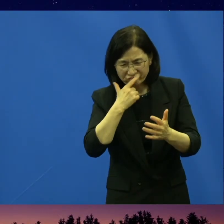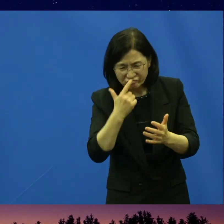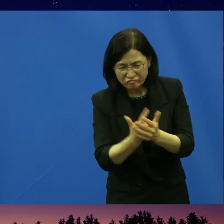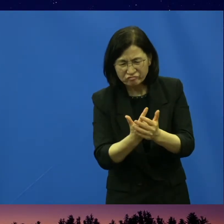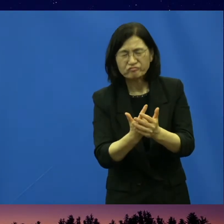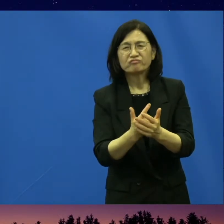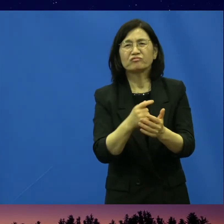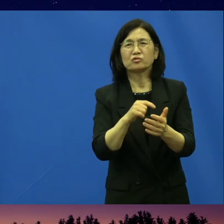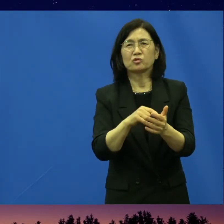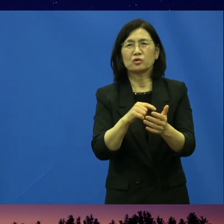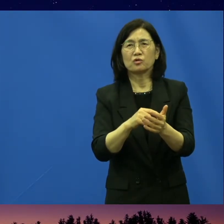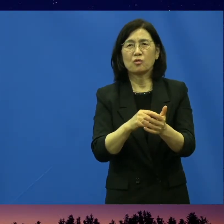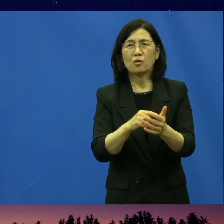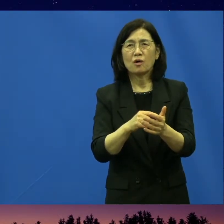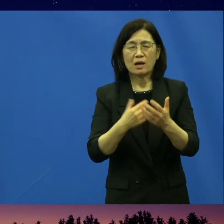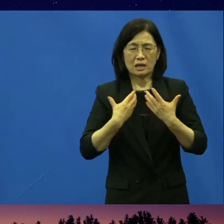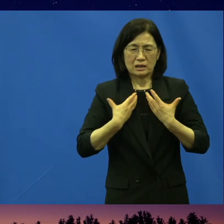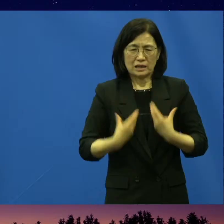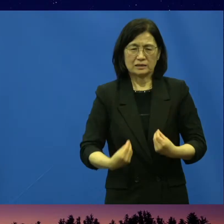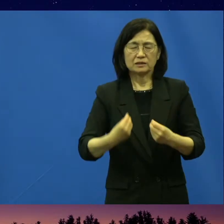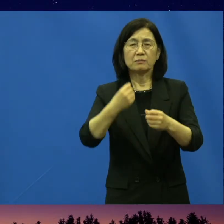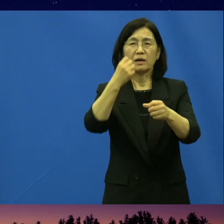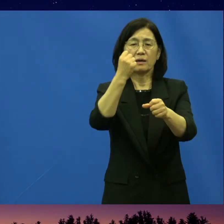그래서 낙심하게 해요.